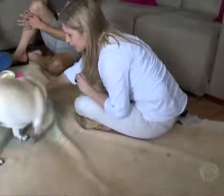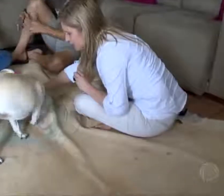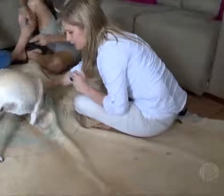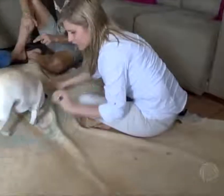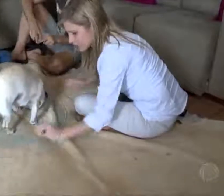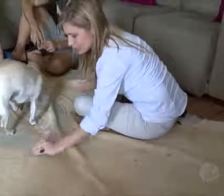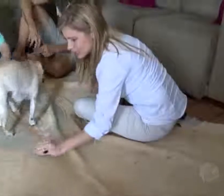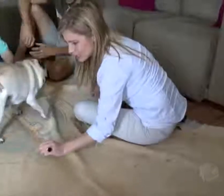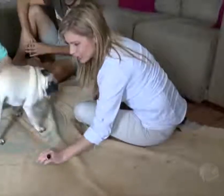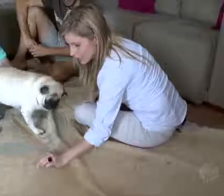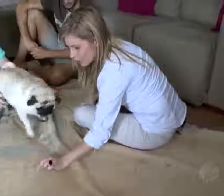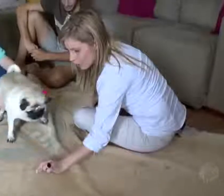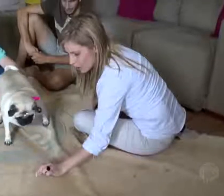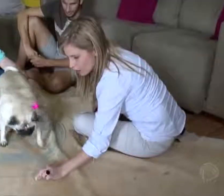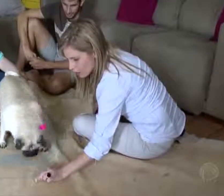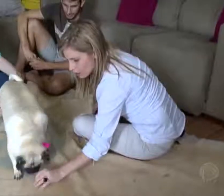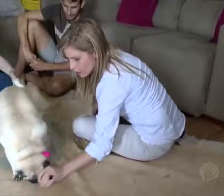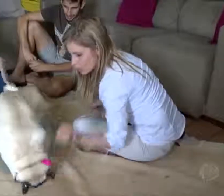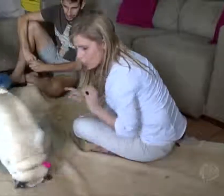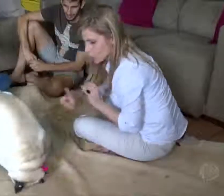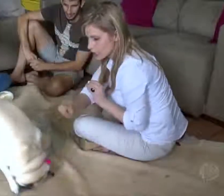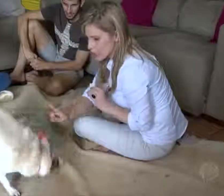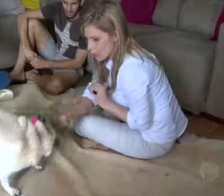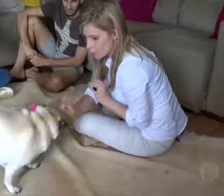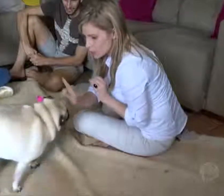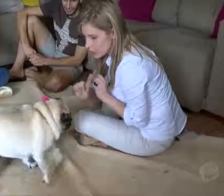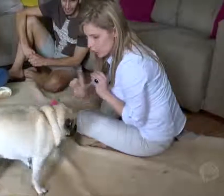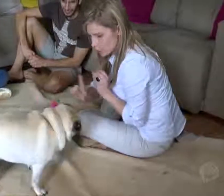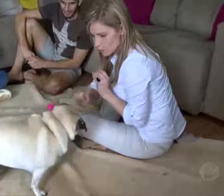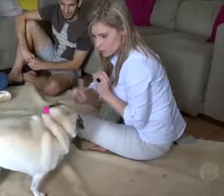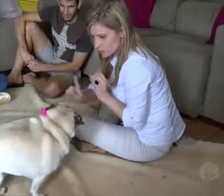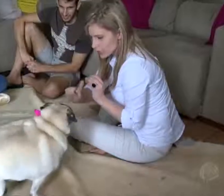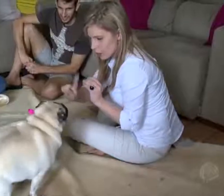vem aqui, Bela. Aqui. ó. É, fala que não. Ó, não. Não. Não.